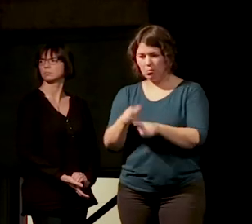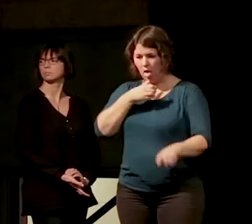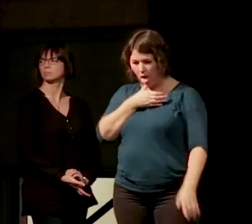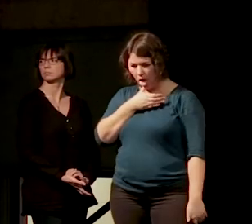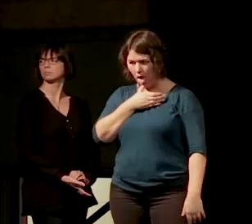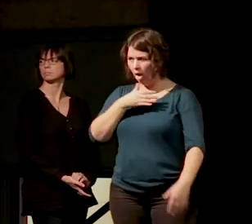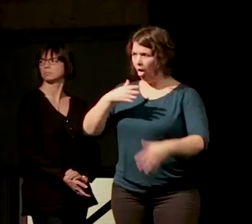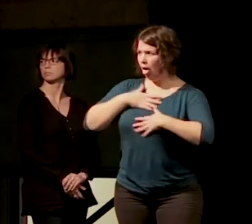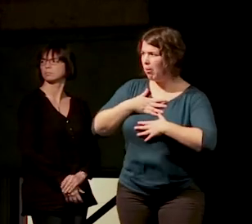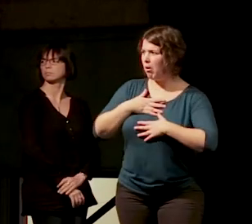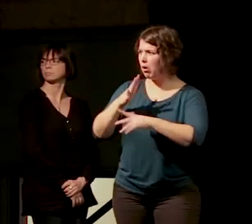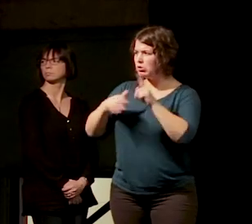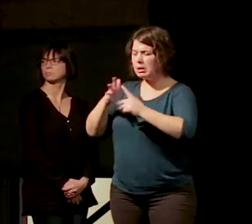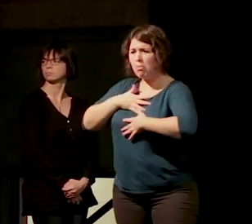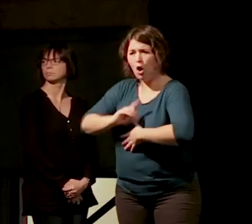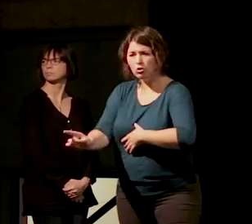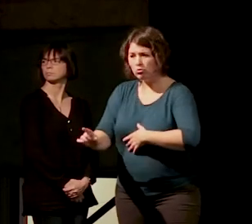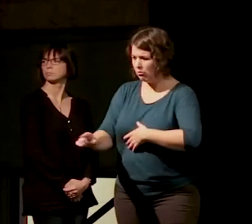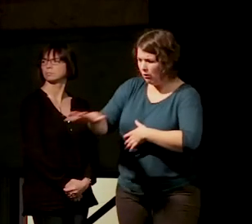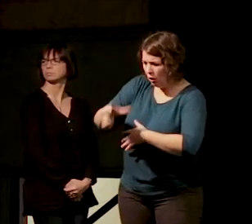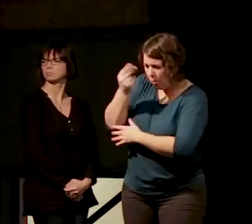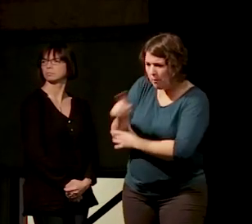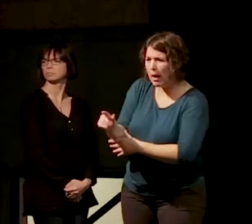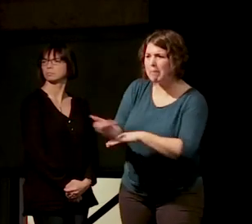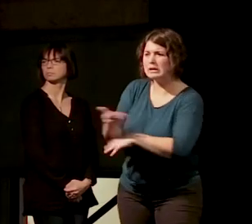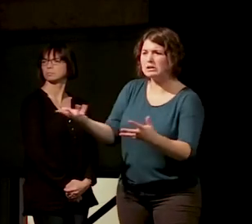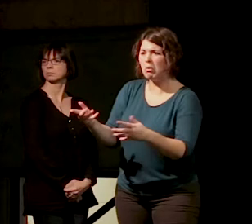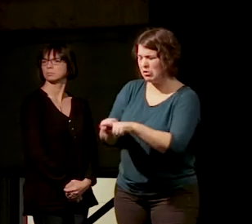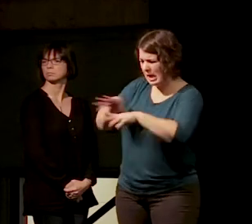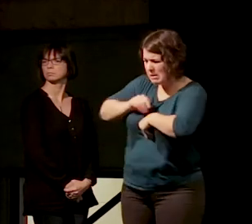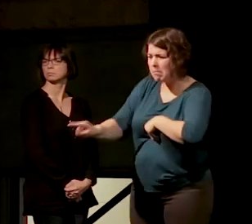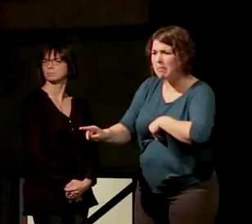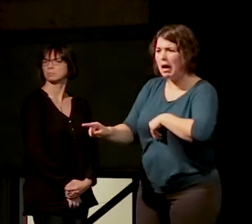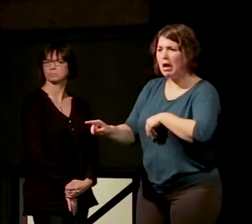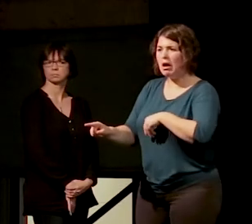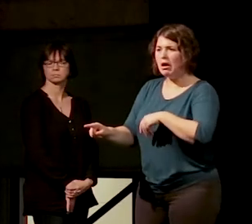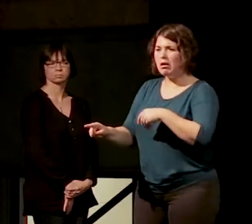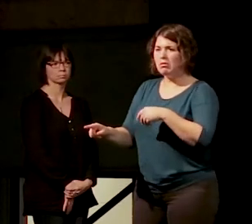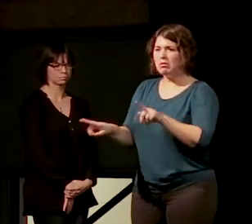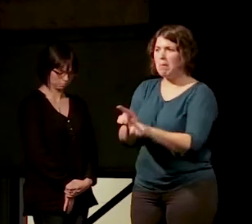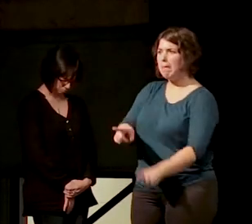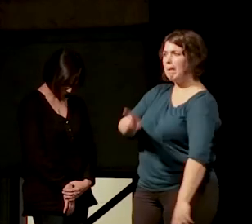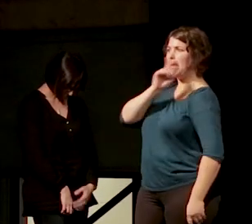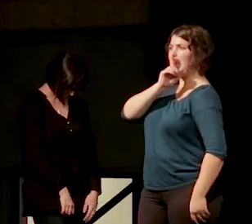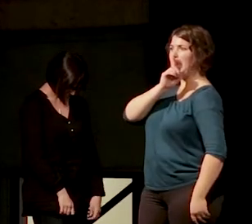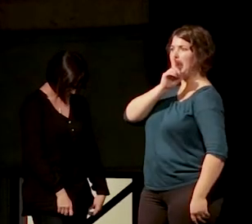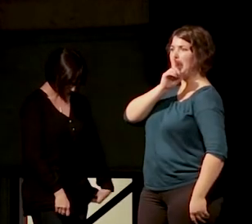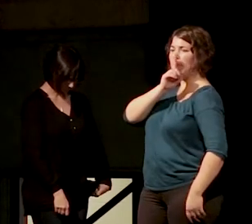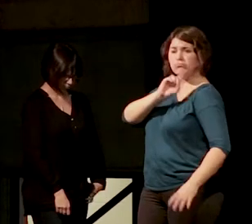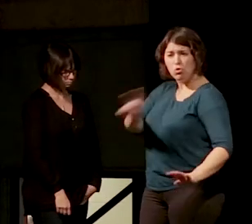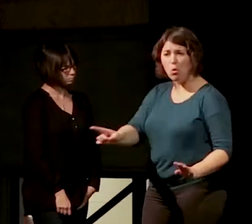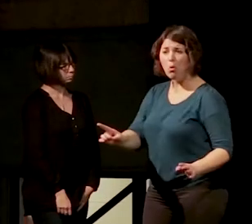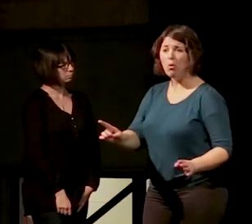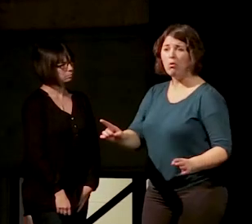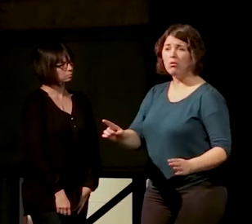pas tétanisés face à cette société que nous ne comprenons plus et que nous n'acceptons pas. Ne restons pas silencieux et immobiles.